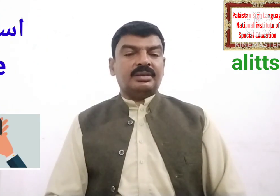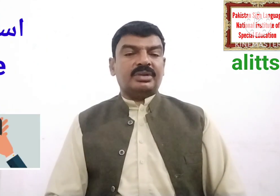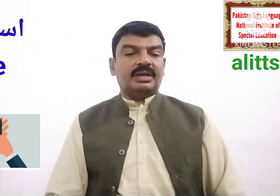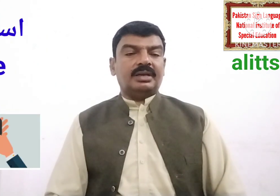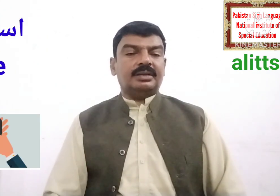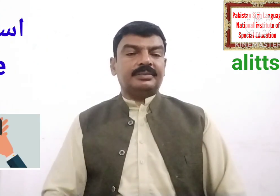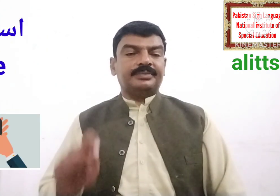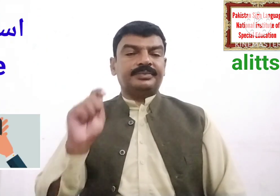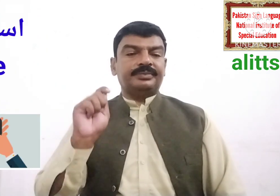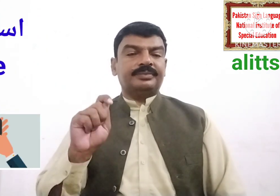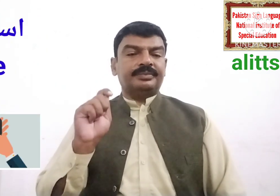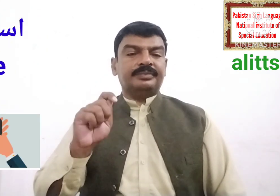इस्तेमाल,